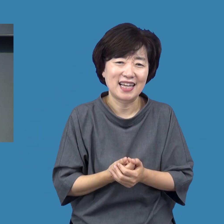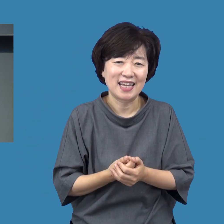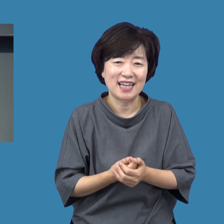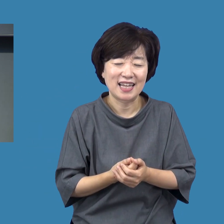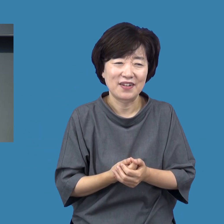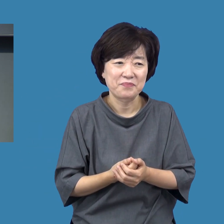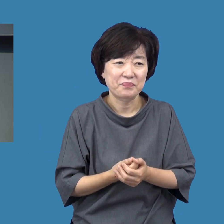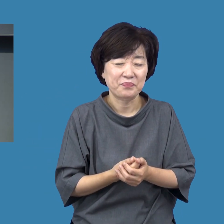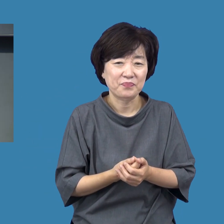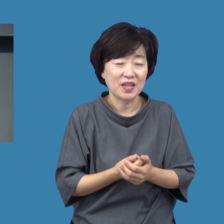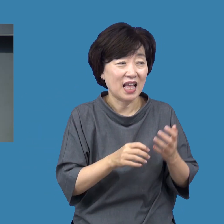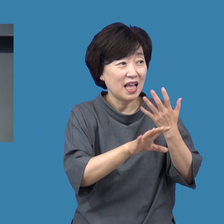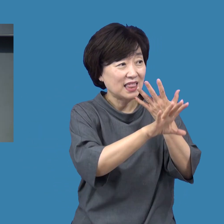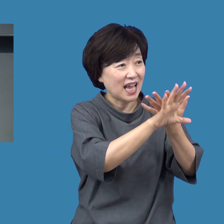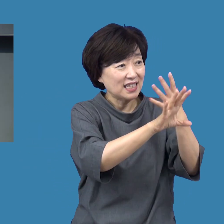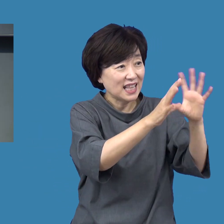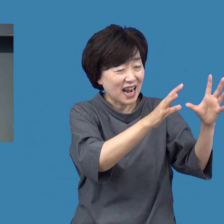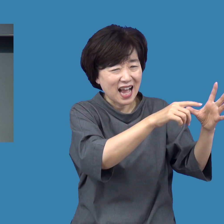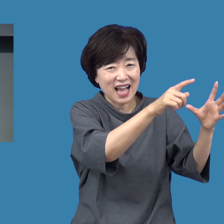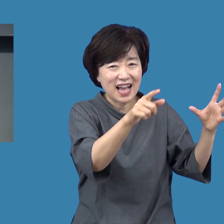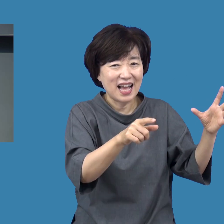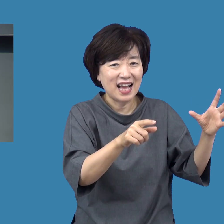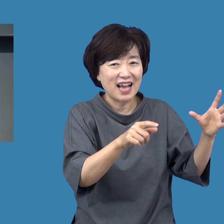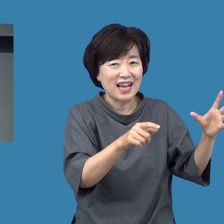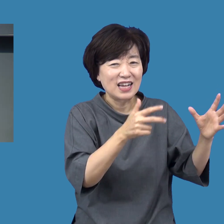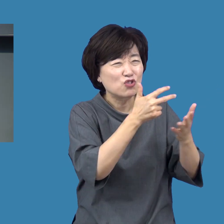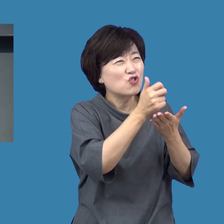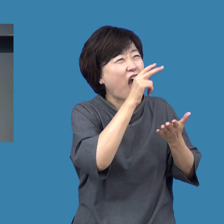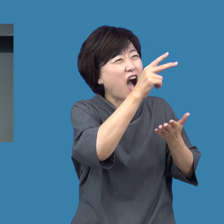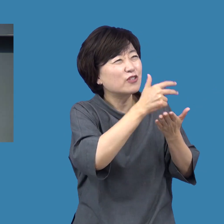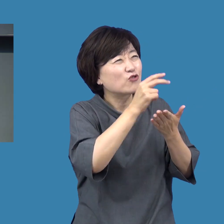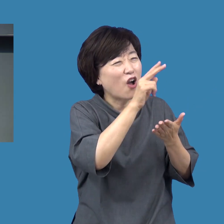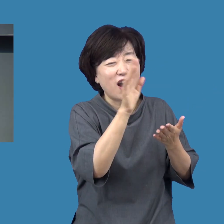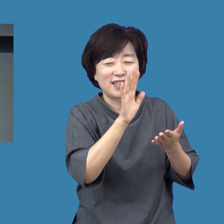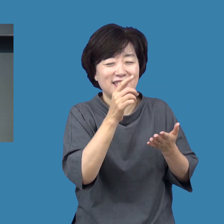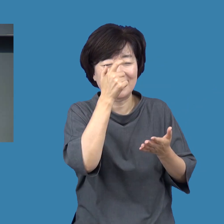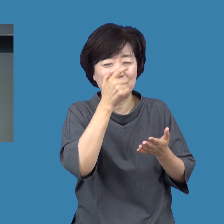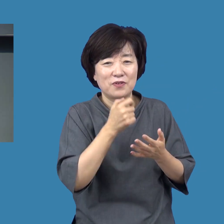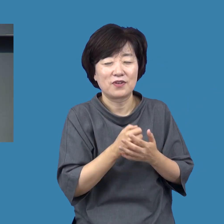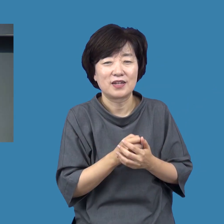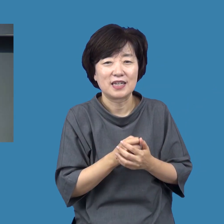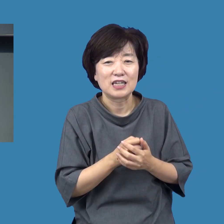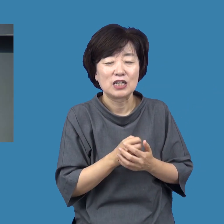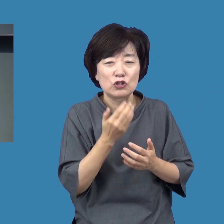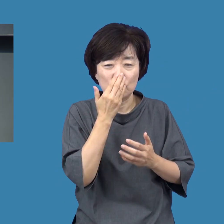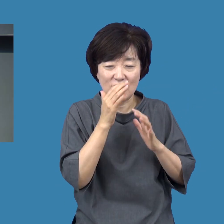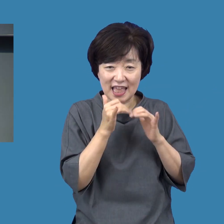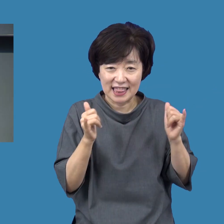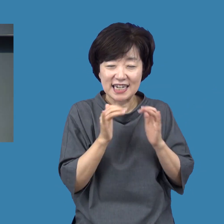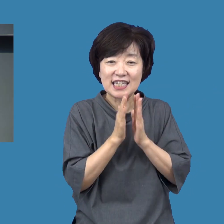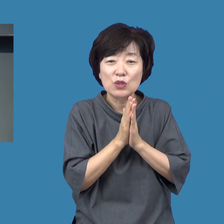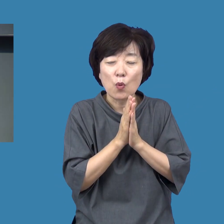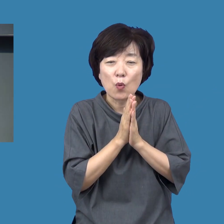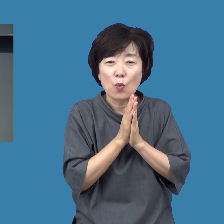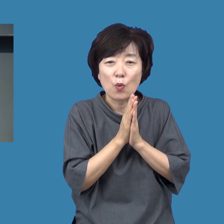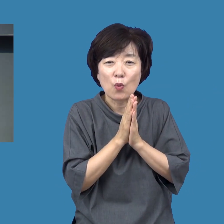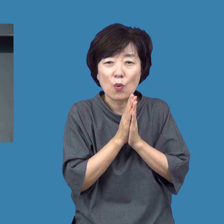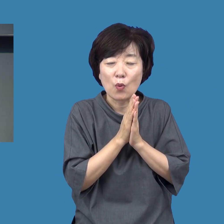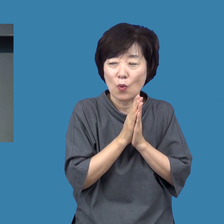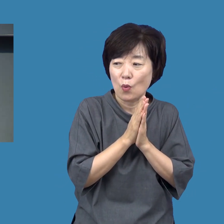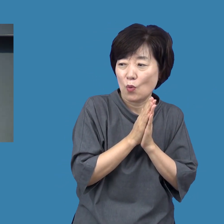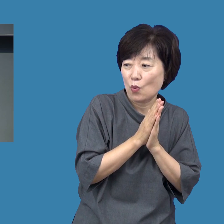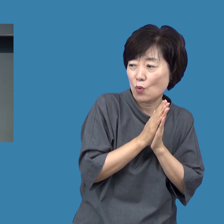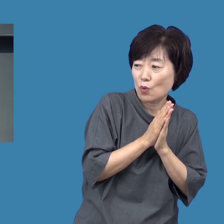많은 나라들은 이렇게 기도 안 한다는 거예요. 특별히 유대인들은 어떻게 기도하는지 아십니까? 유대인들이 지금 우리가 기도하는 거 보면 기겁을 할